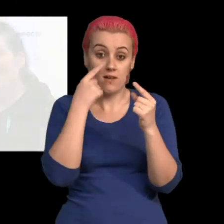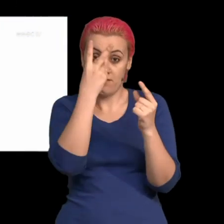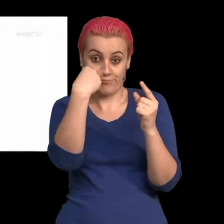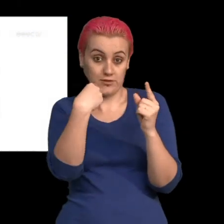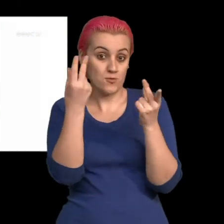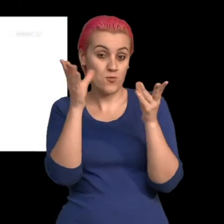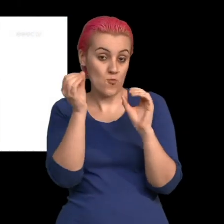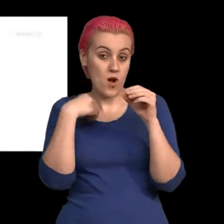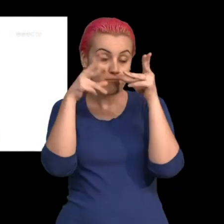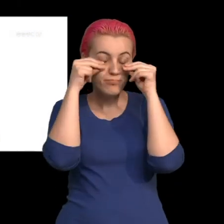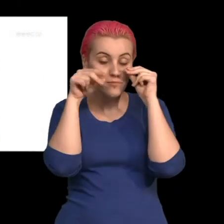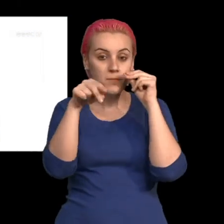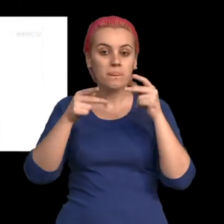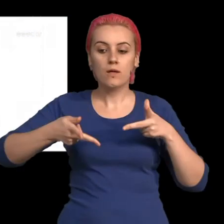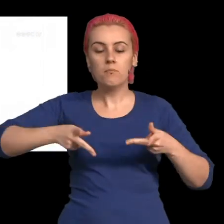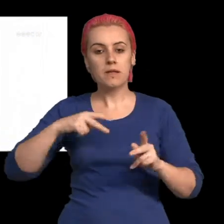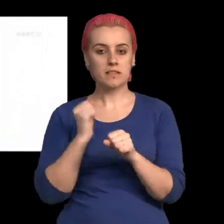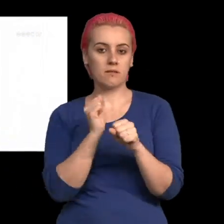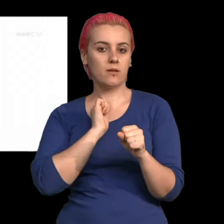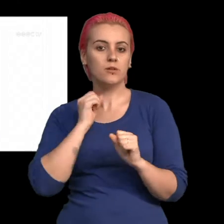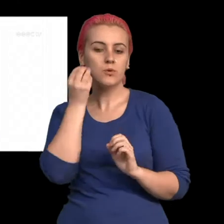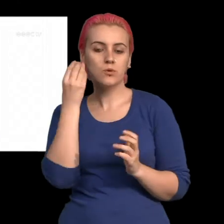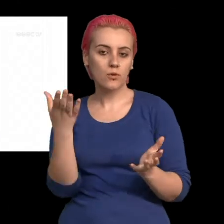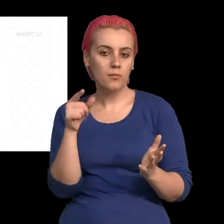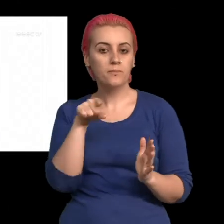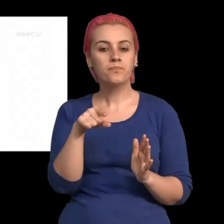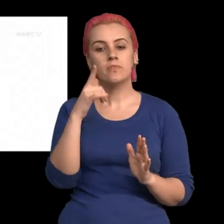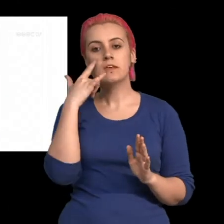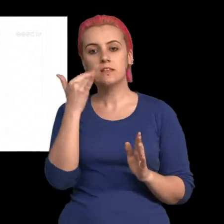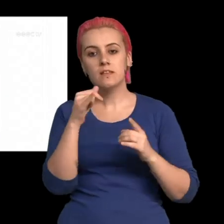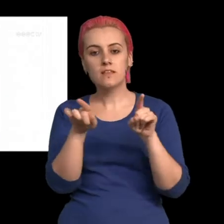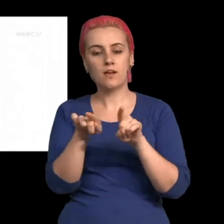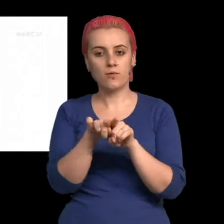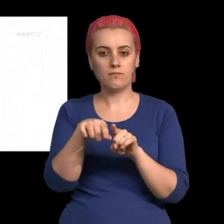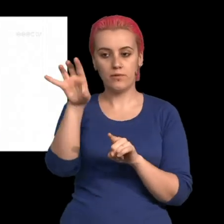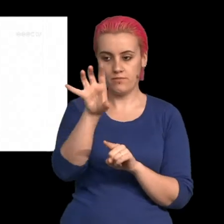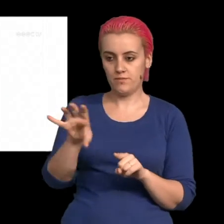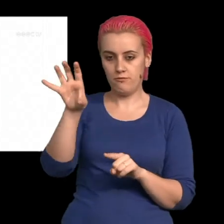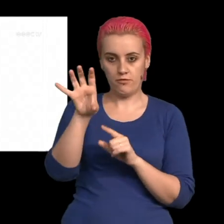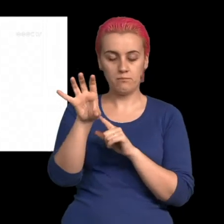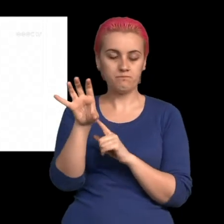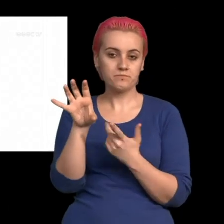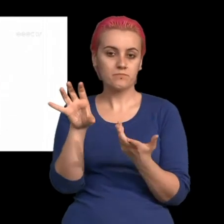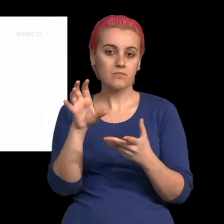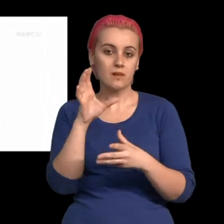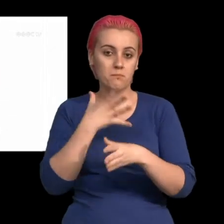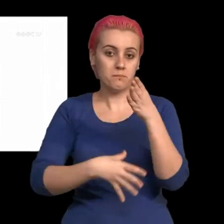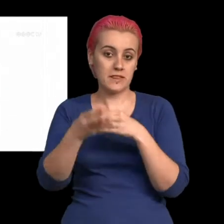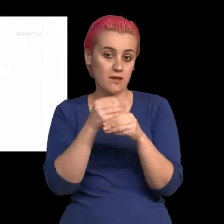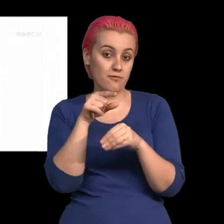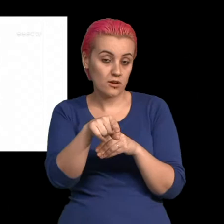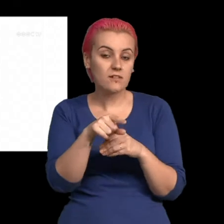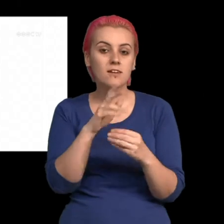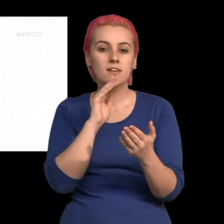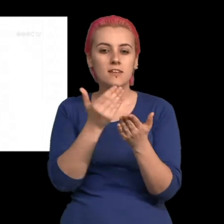não é? A metodologia, basicamente, foi tentar encontrar uma forma metafórica, não é, que